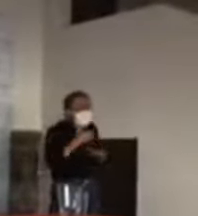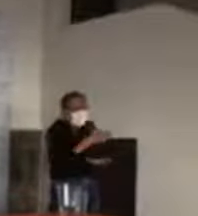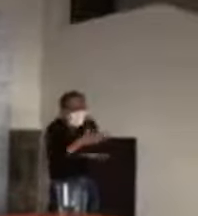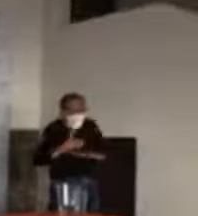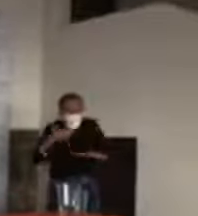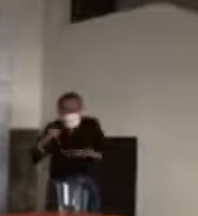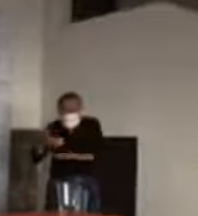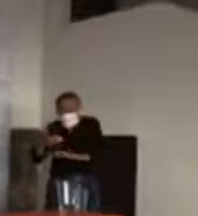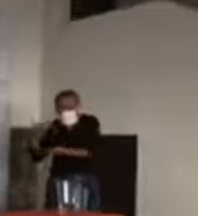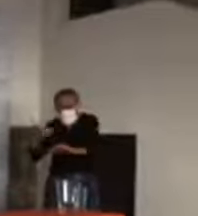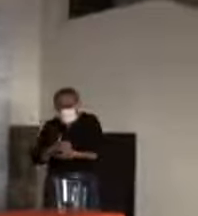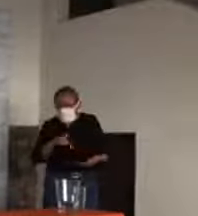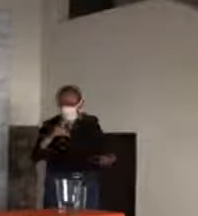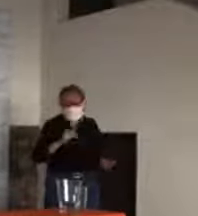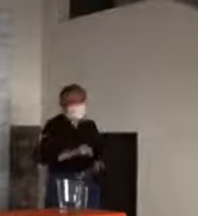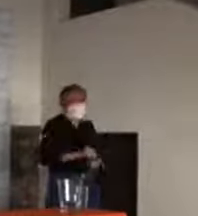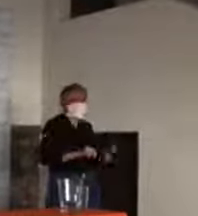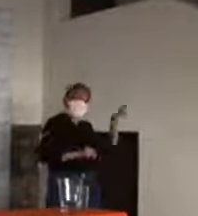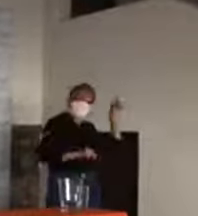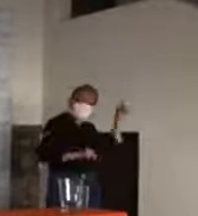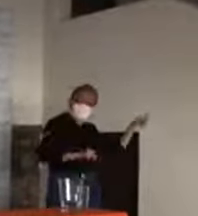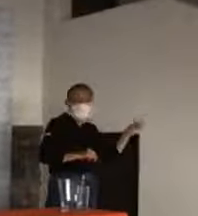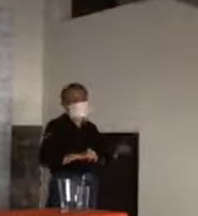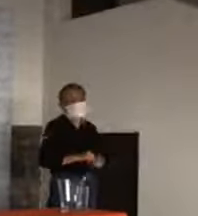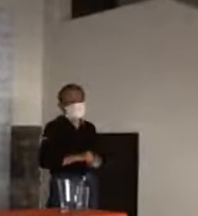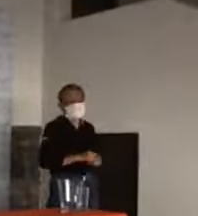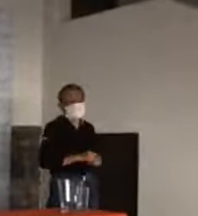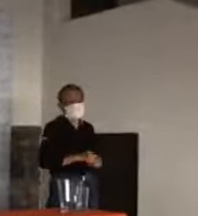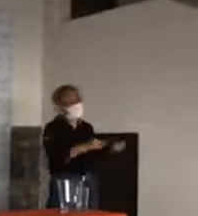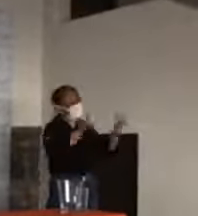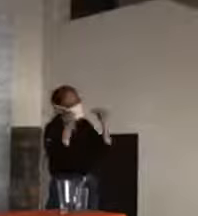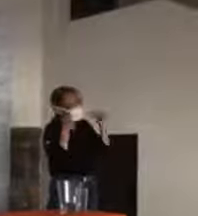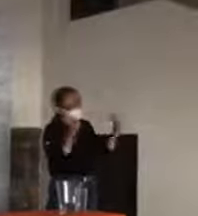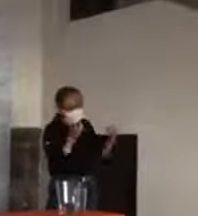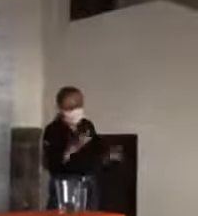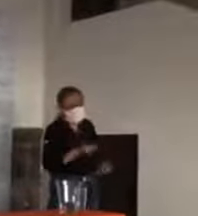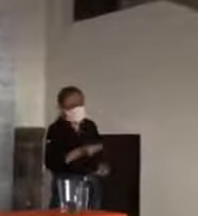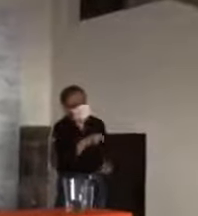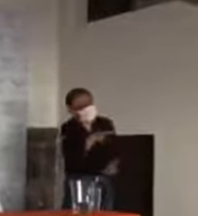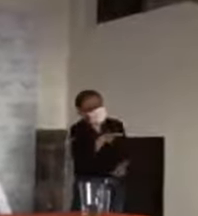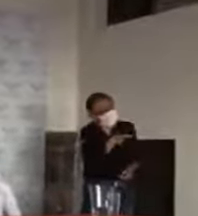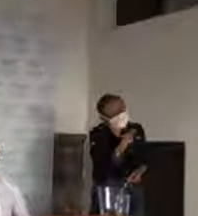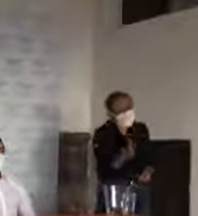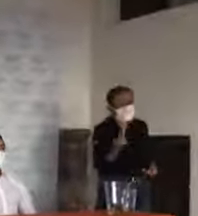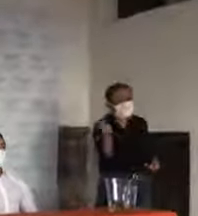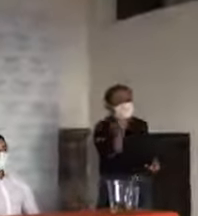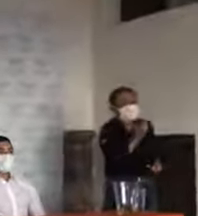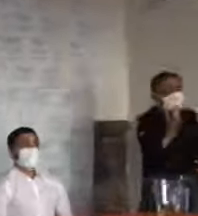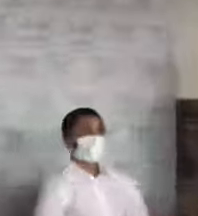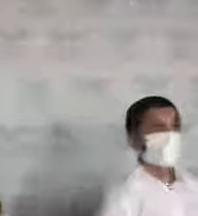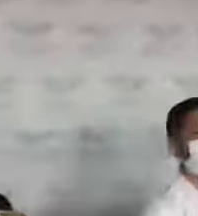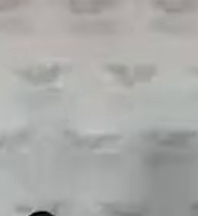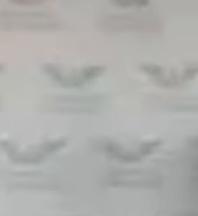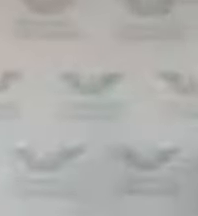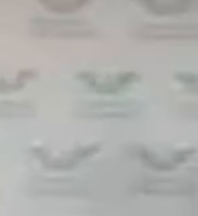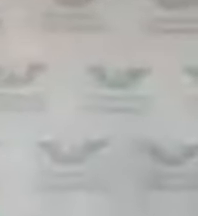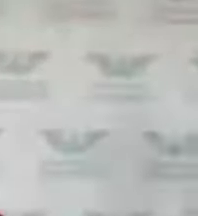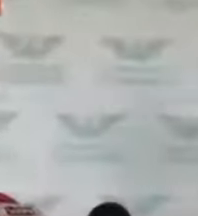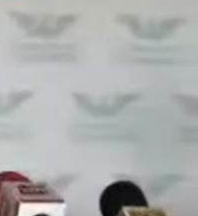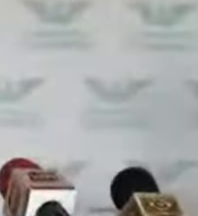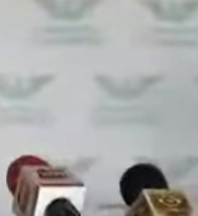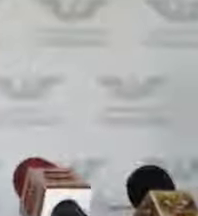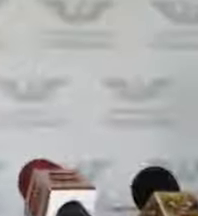intereses personales, cuando allá afuera hay muchísima gente que necesita que abracemos sus